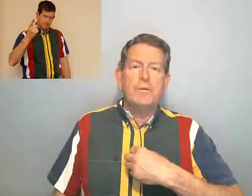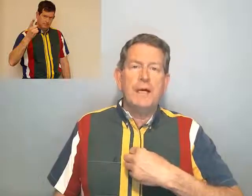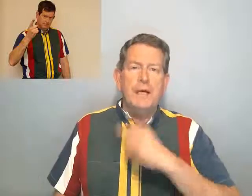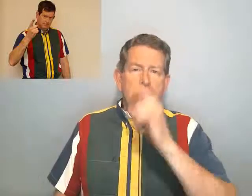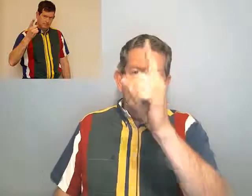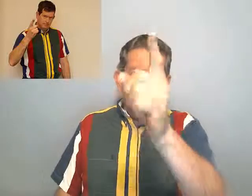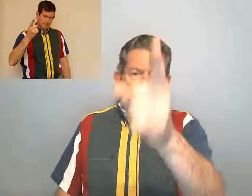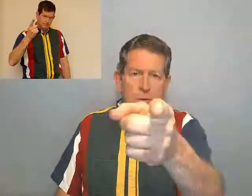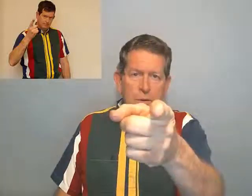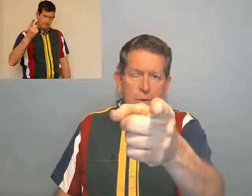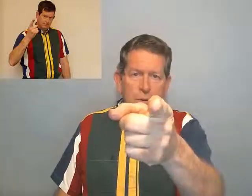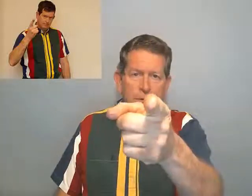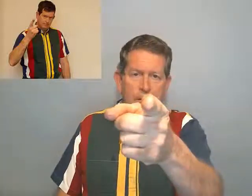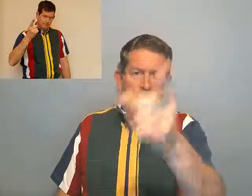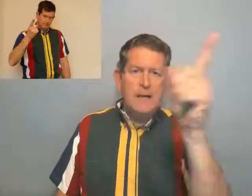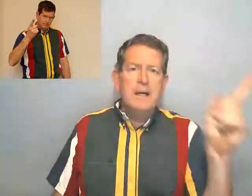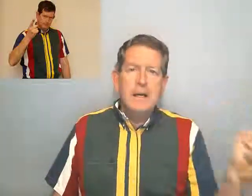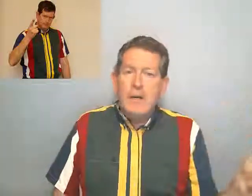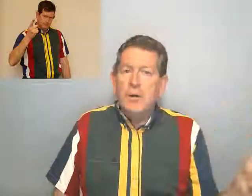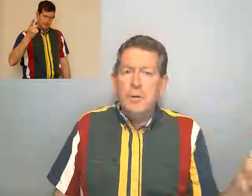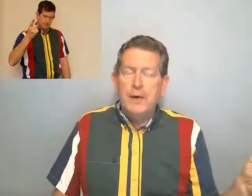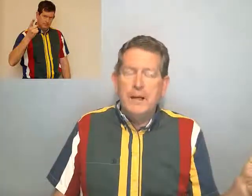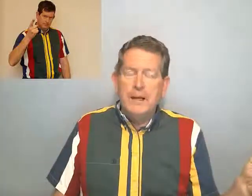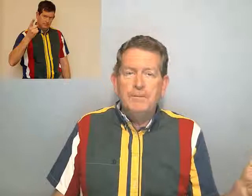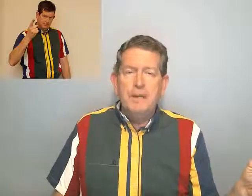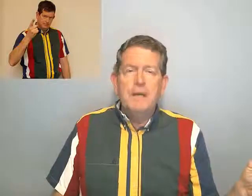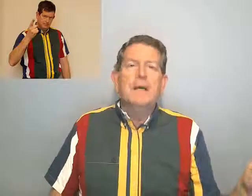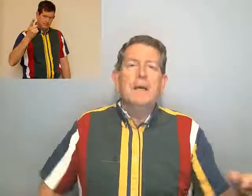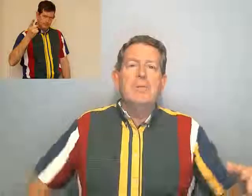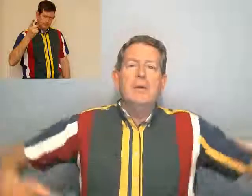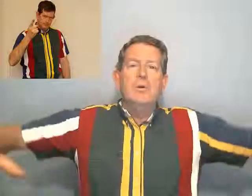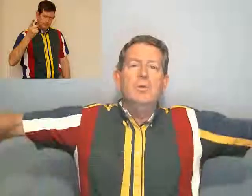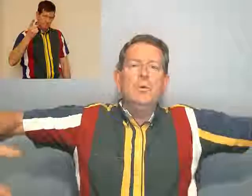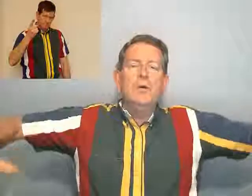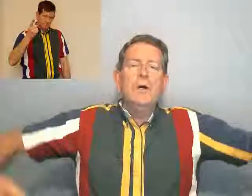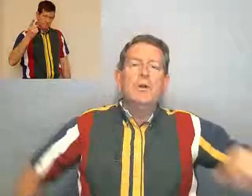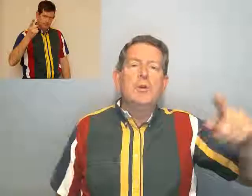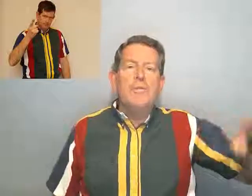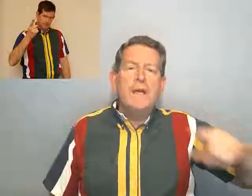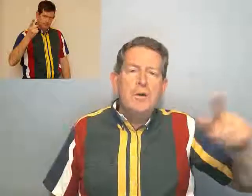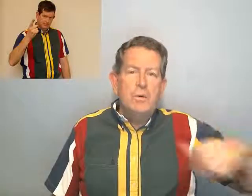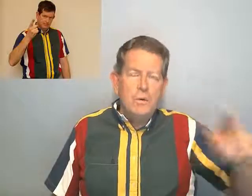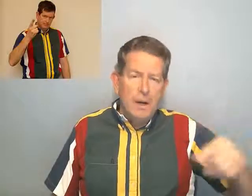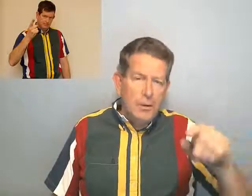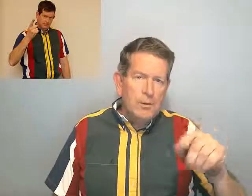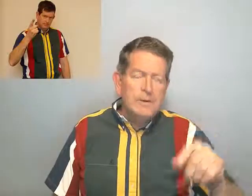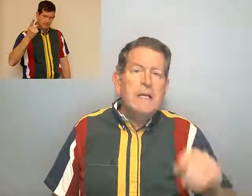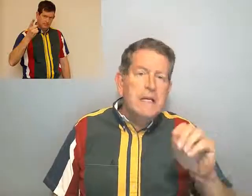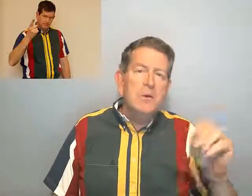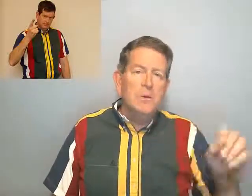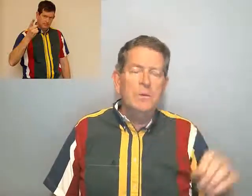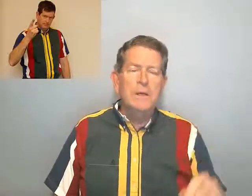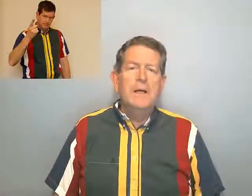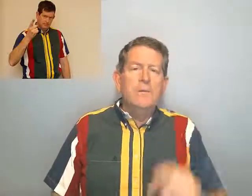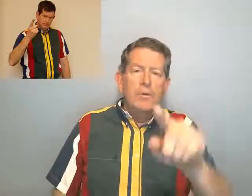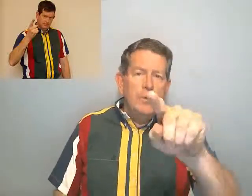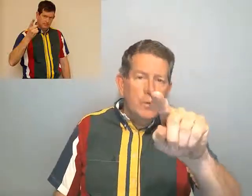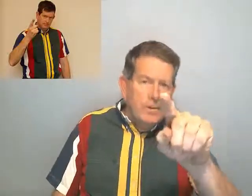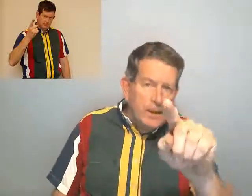devrais, tu devrais, il devrait. Et puis nous devrions, encore c'est ion, vous